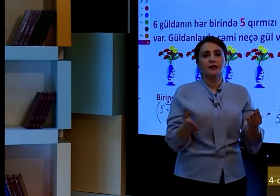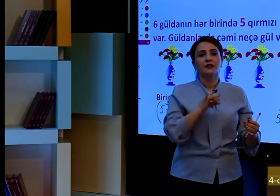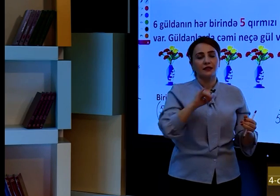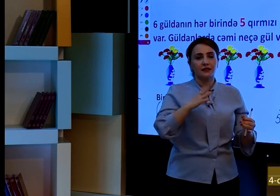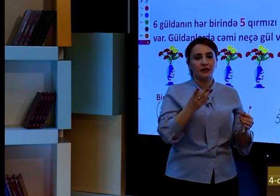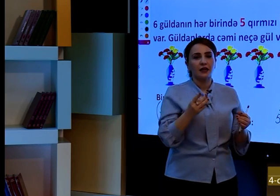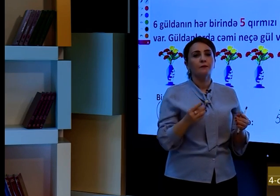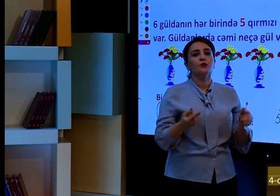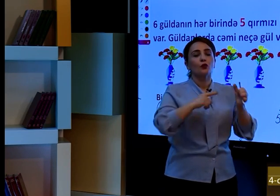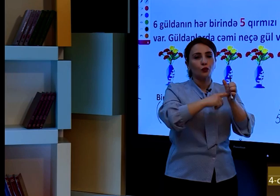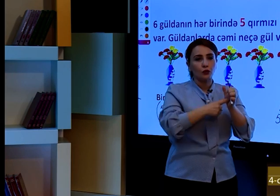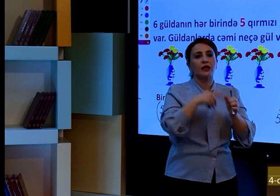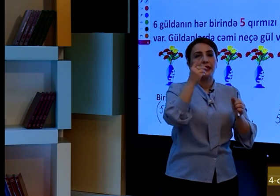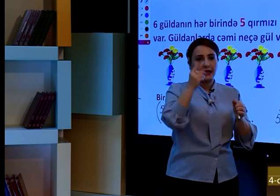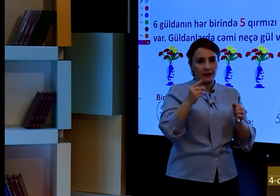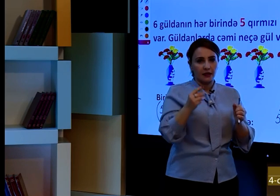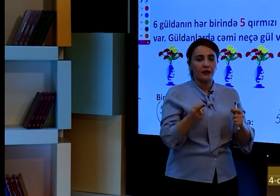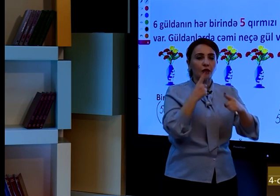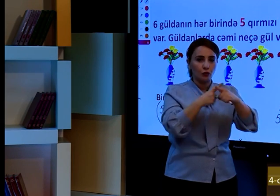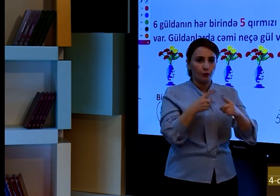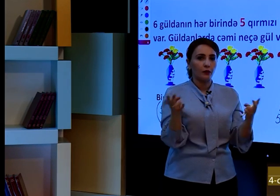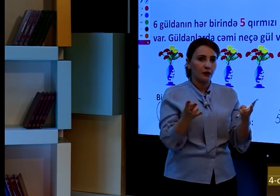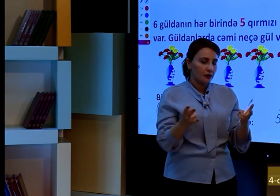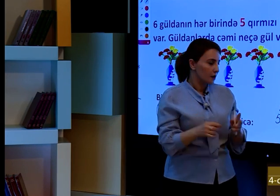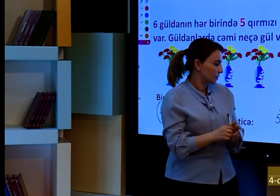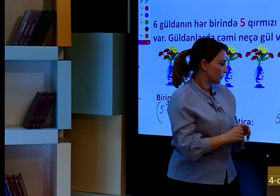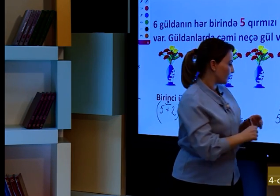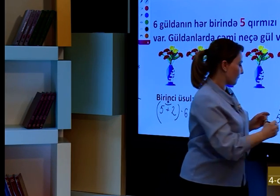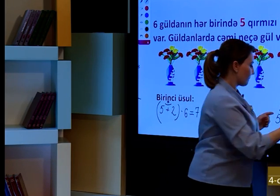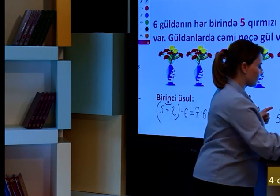İndi isə vurulan ədədləri toplamaq lazımdır.